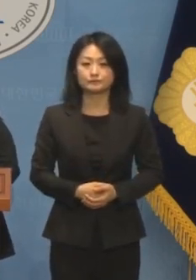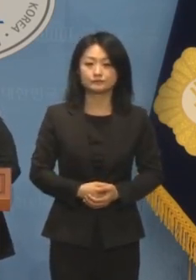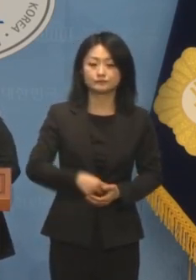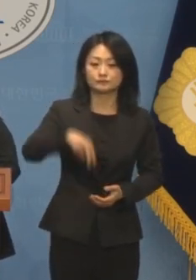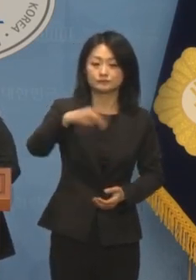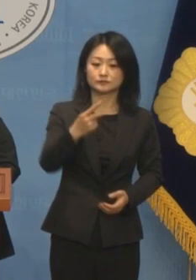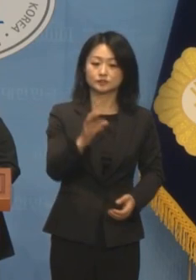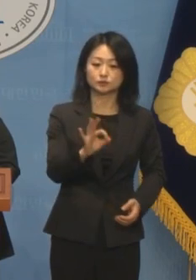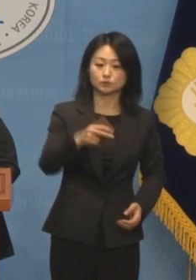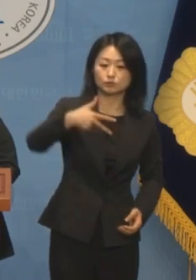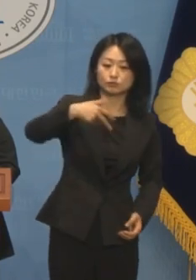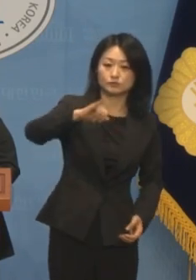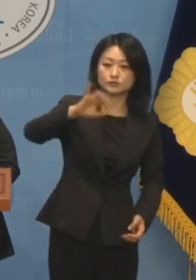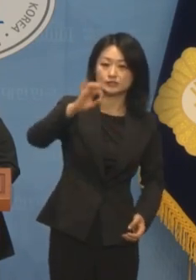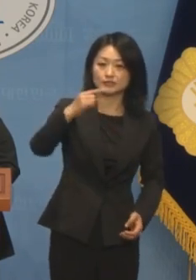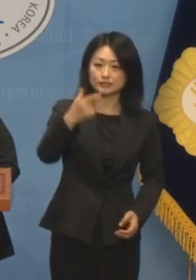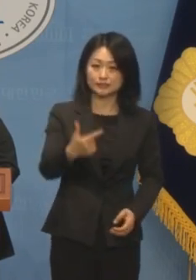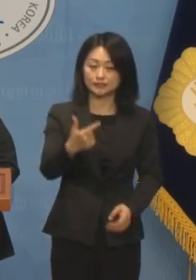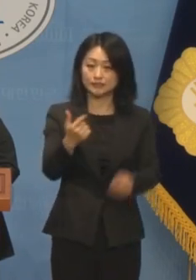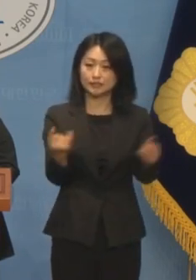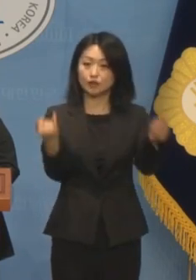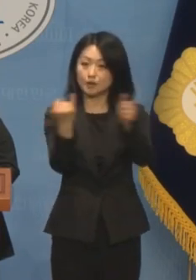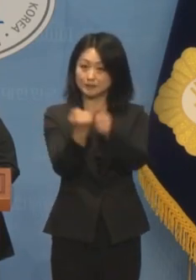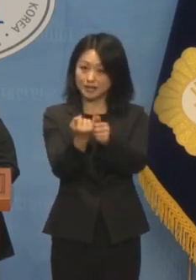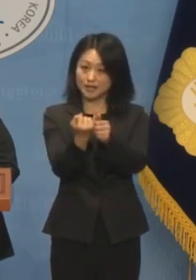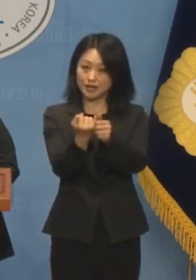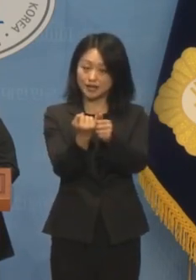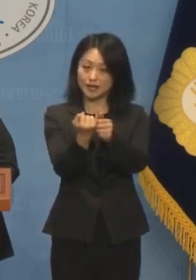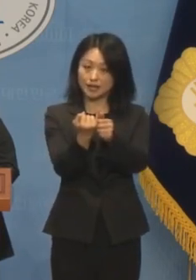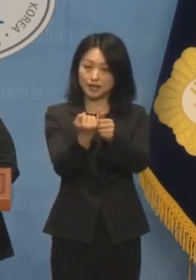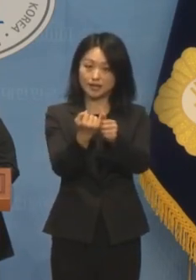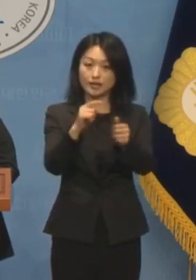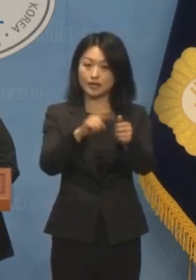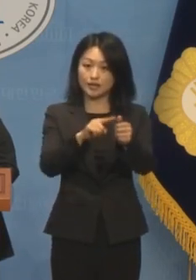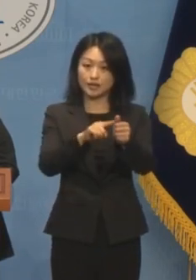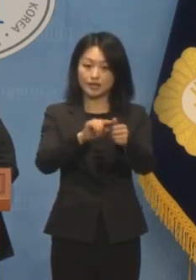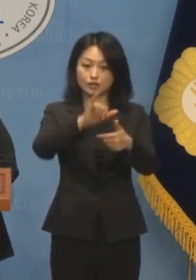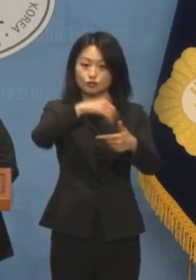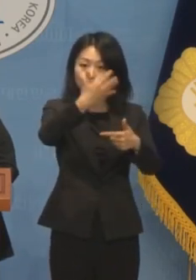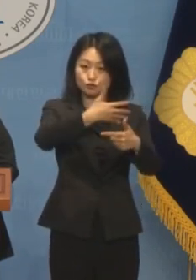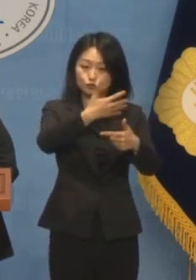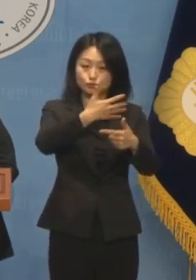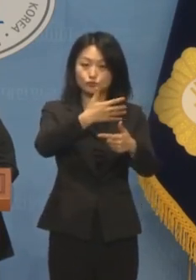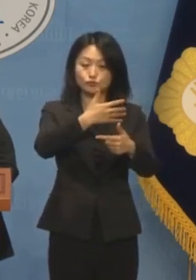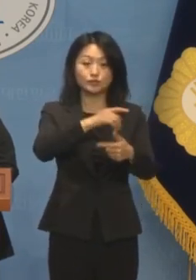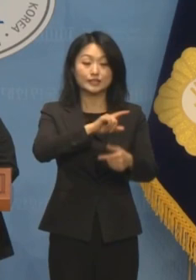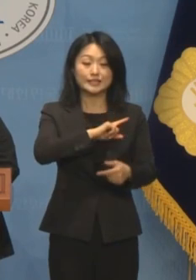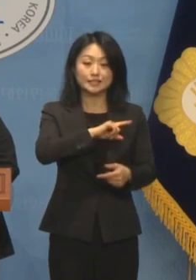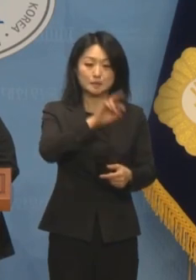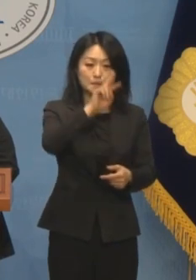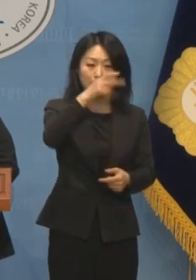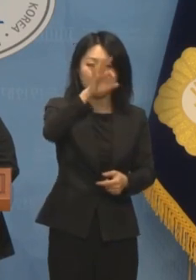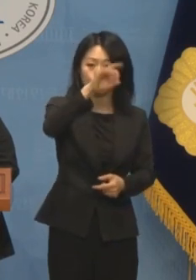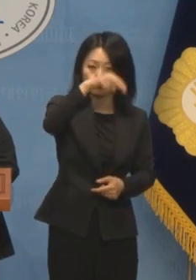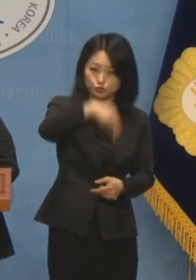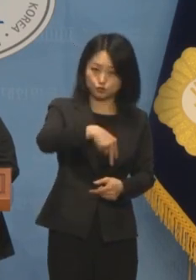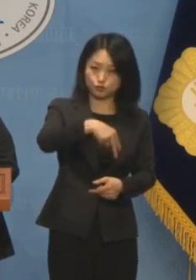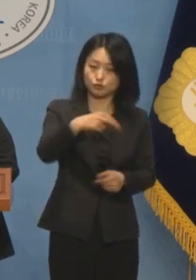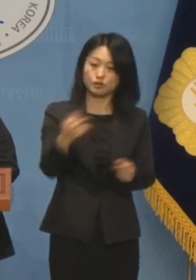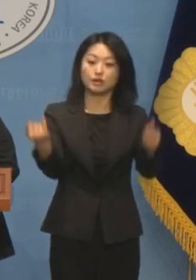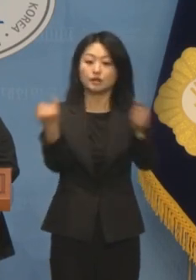송지은 씨가 결혼을 합니다. 상대는 유튜버 크리에이터 박유 씨입니다. 두 사람의